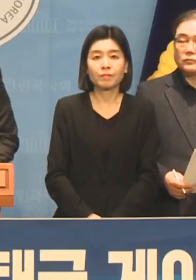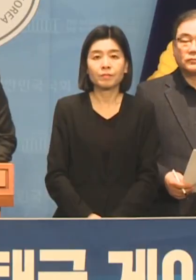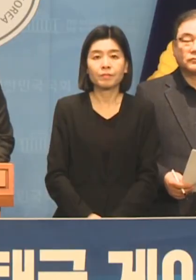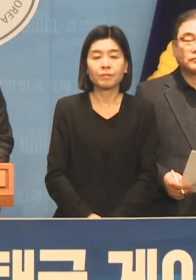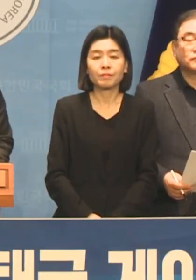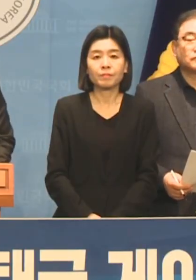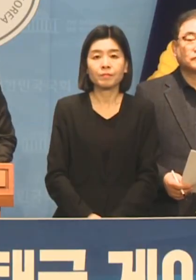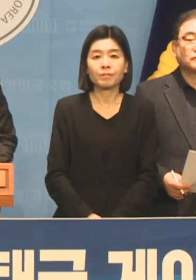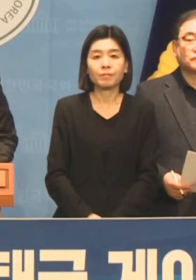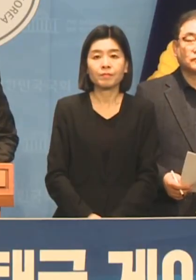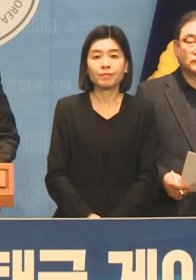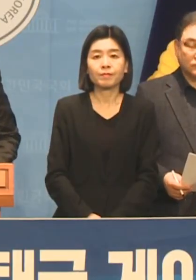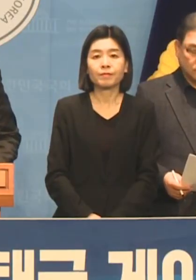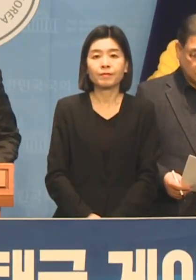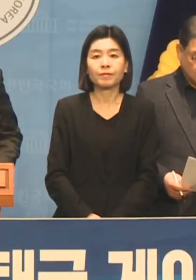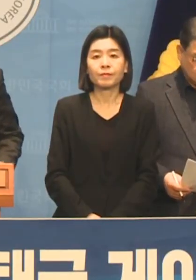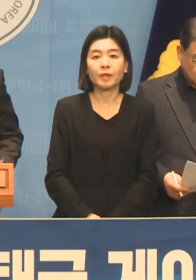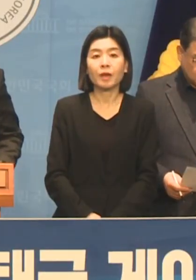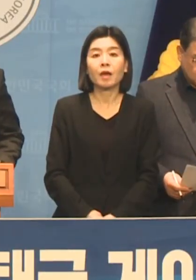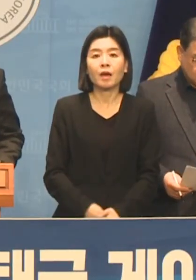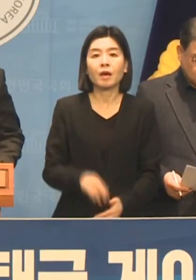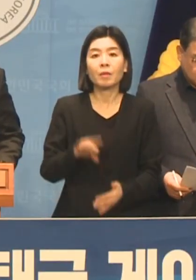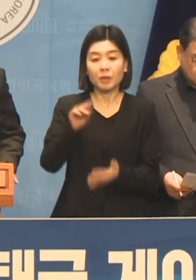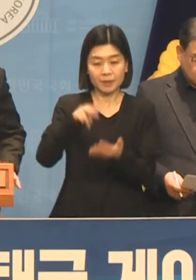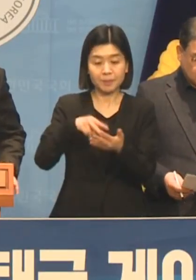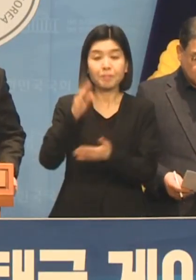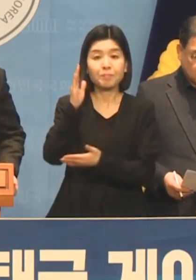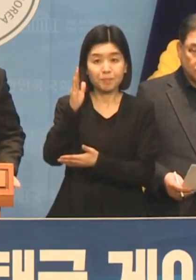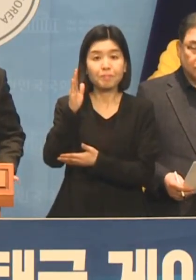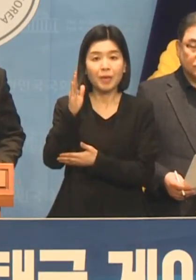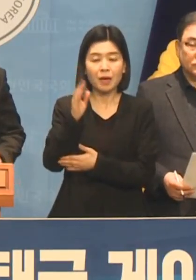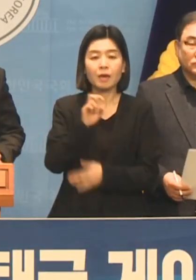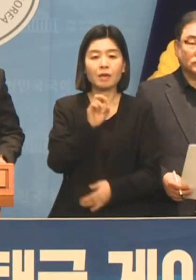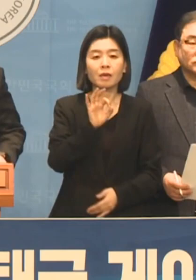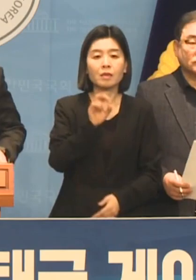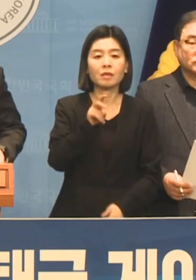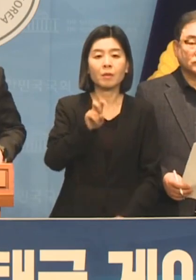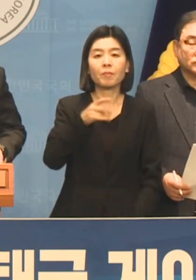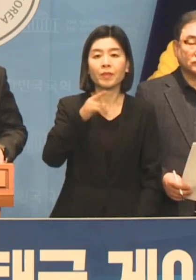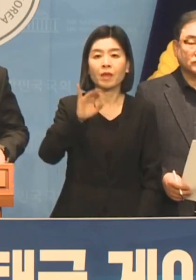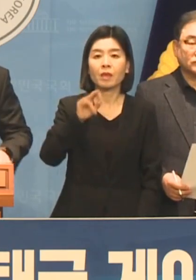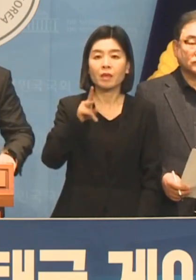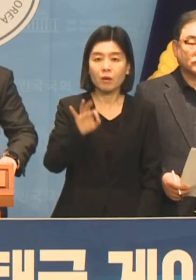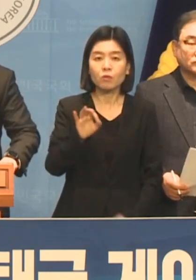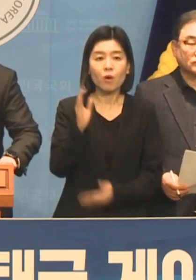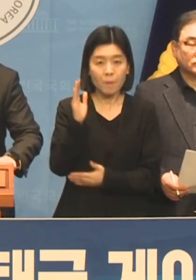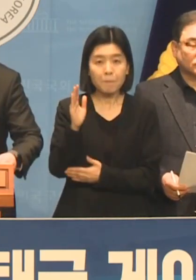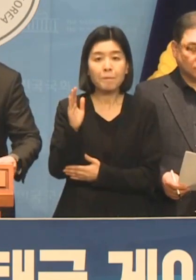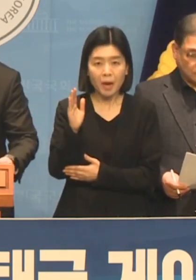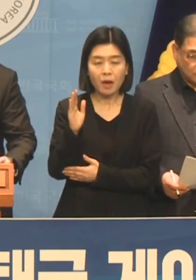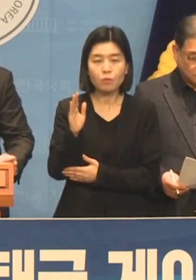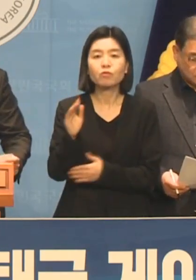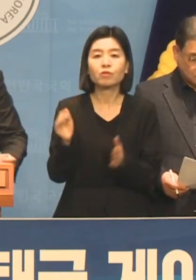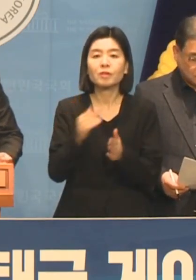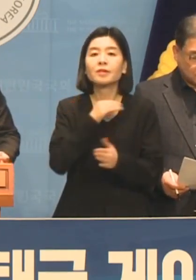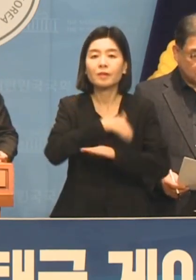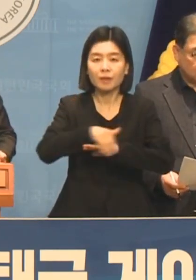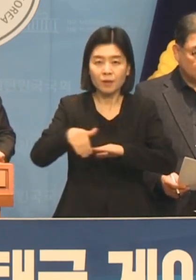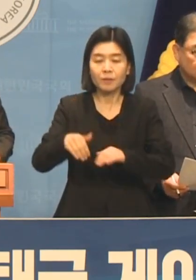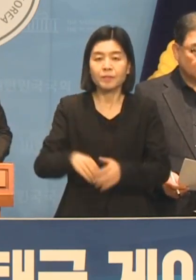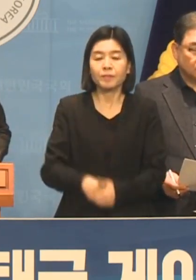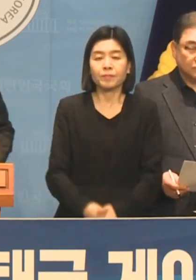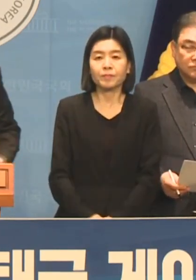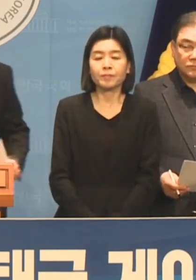네, 그러면 기자회견문 낭독을 하고요. 마지막에 염태영 의원님의 개별 발언 짧게 듣고 마무리하도록 하겠습니다. 기자회견문